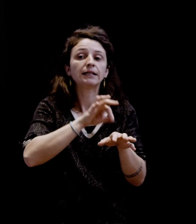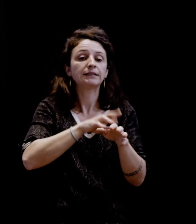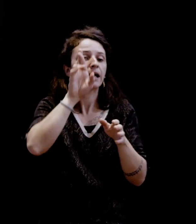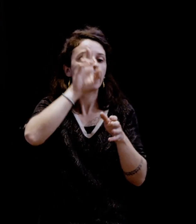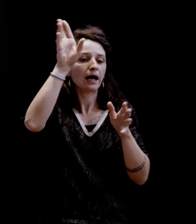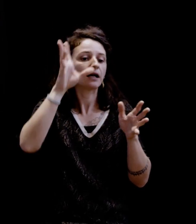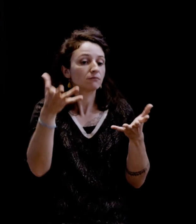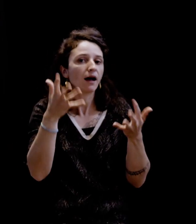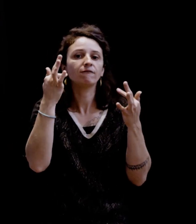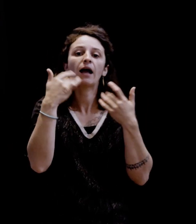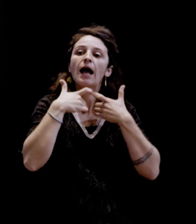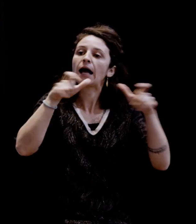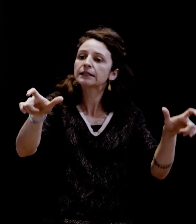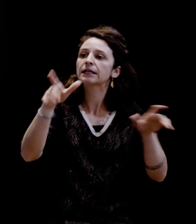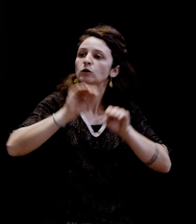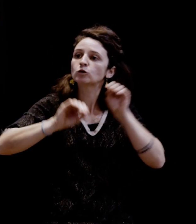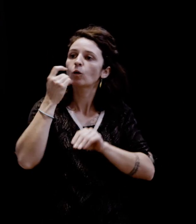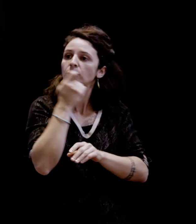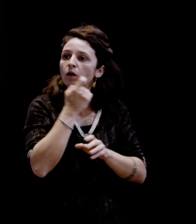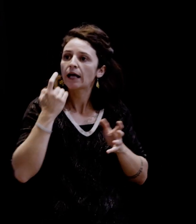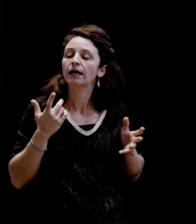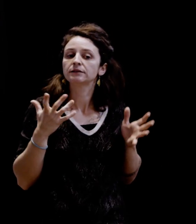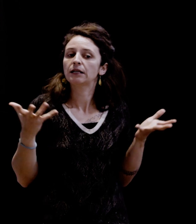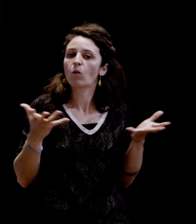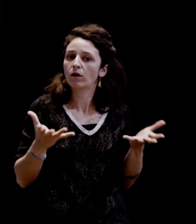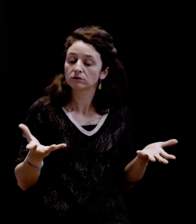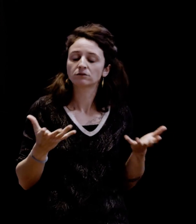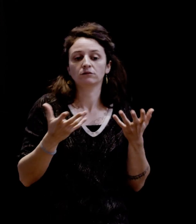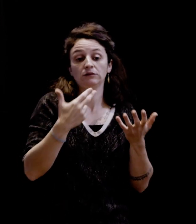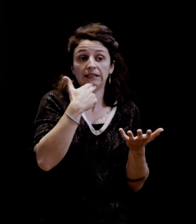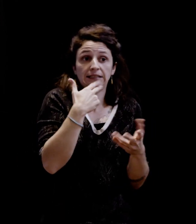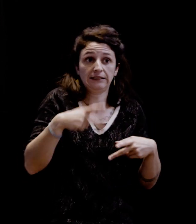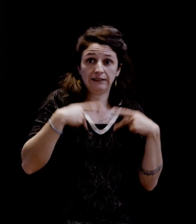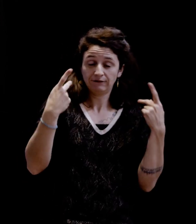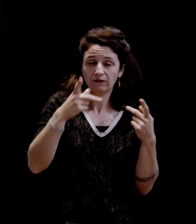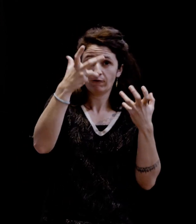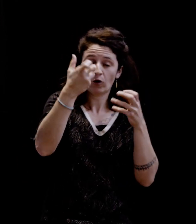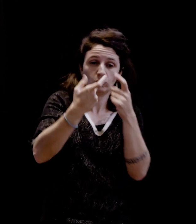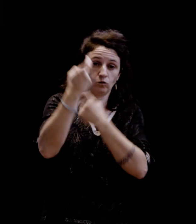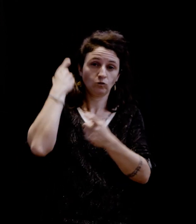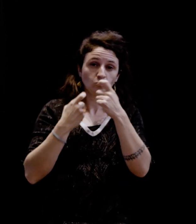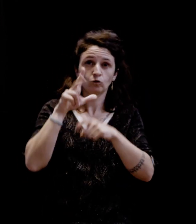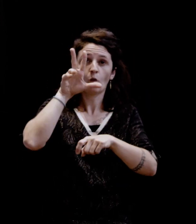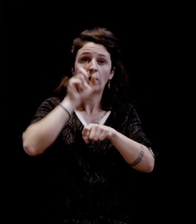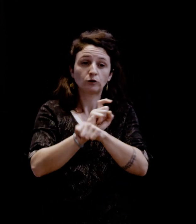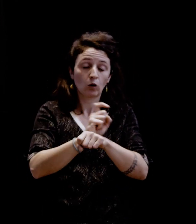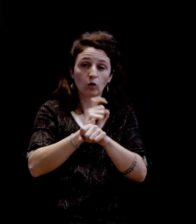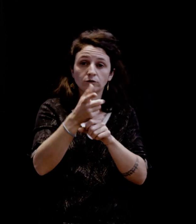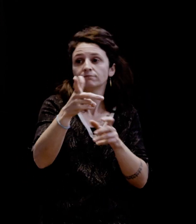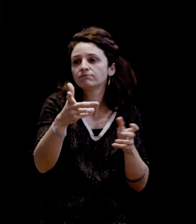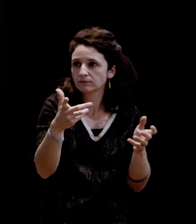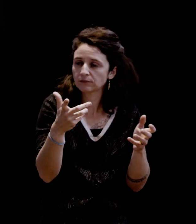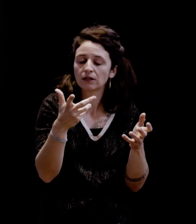inégalités d'accès aux soins bucco-dentaires. Et la qualité de vie liée à la santé orale, je veux juste revenir 3 secondes là-dessus, je n'en aurai malheureusement pas plus, c'est pas que